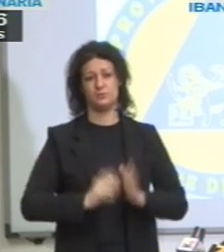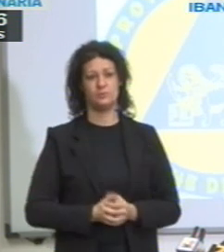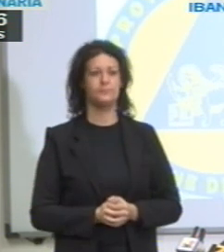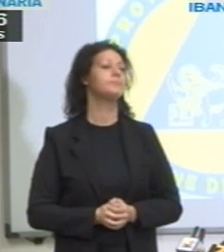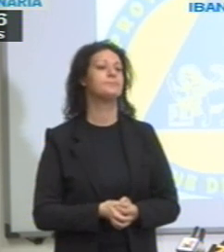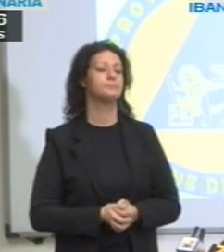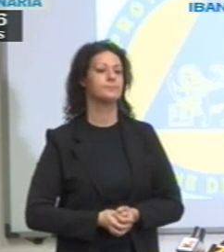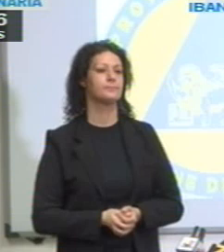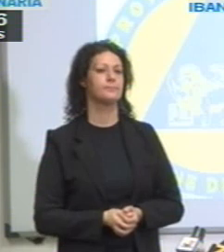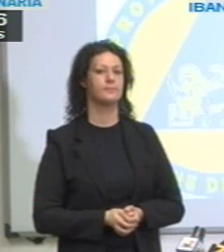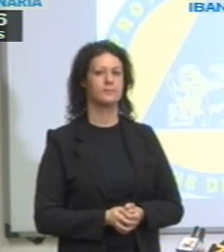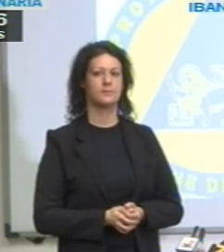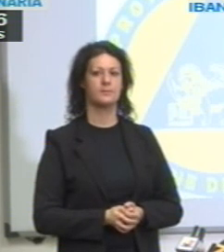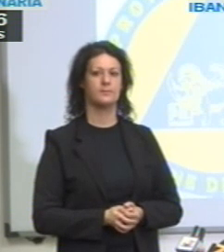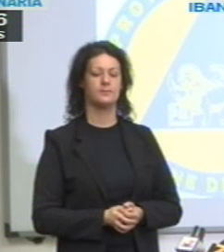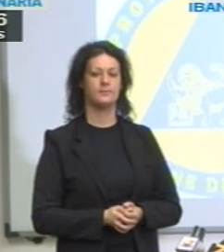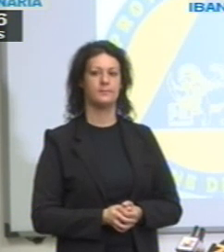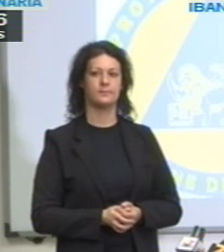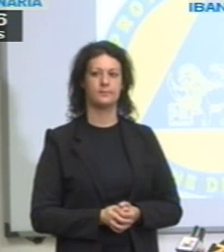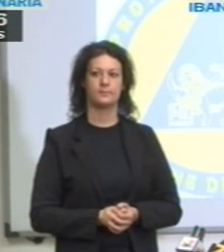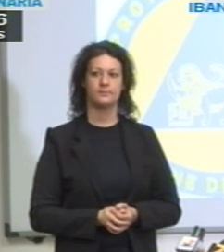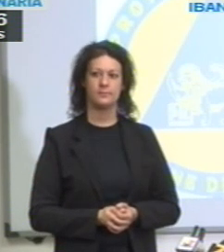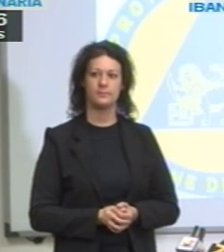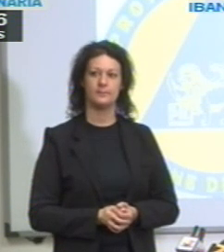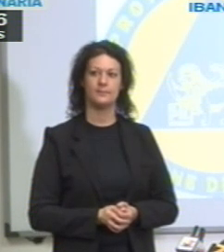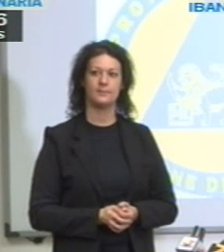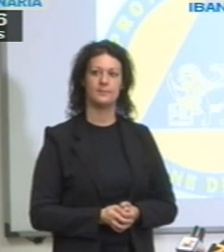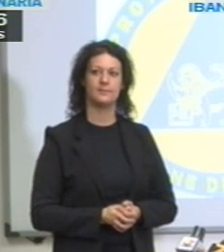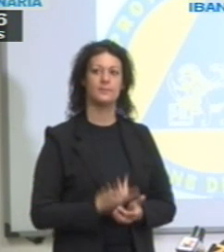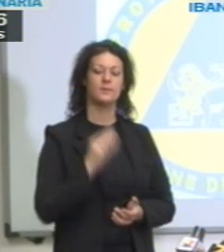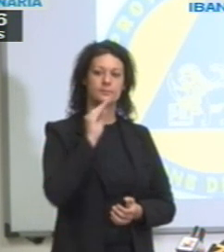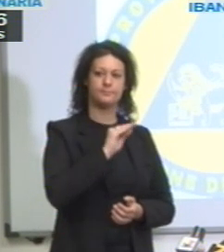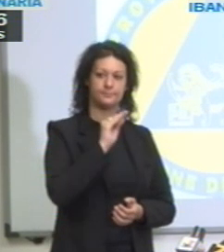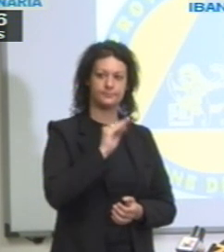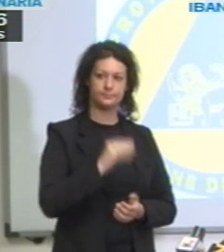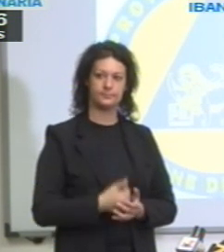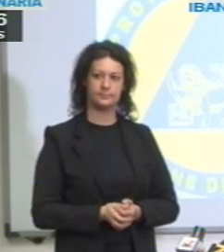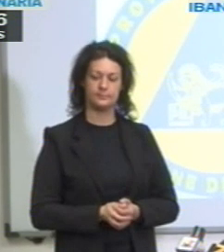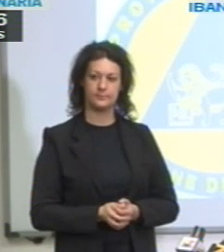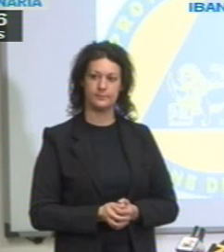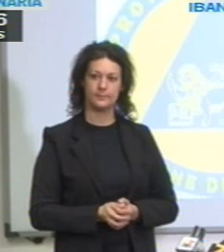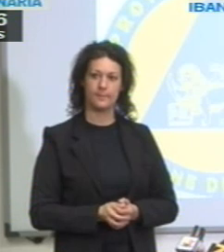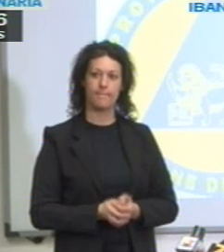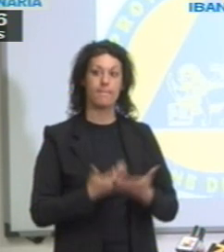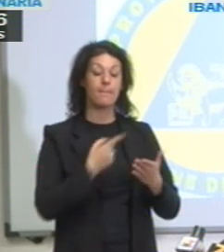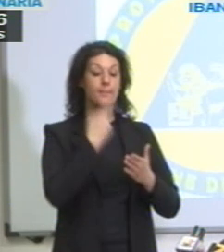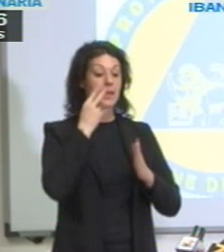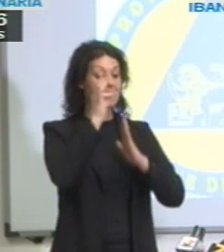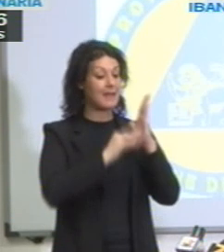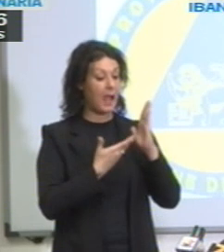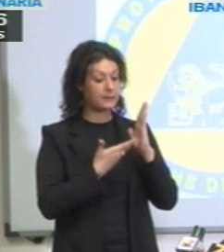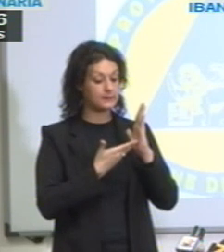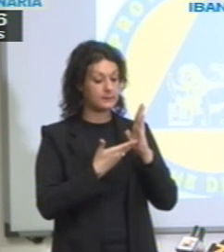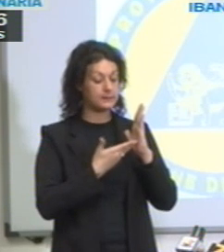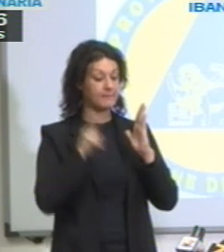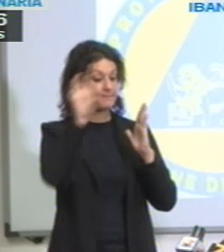Ongaranto Mediaset, qualche domanda? Ciao. Ciao. Alla fine per lei, visti i dati, letti i dati, il